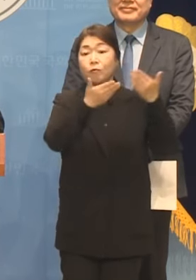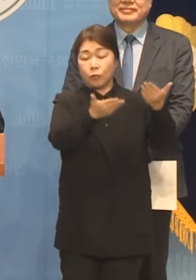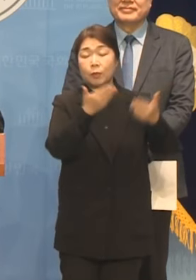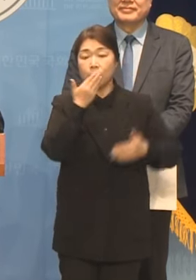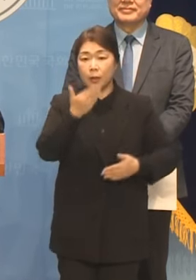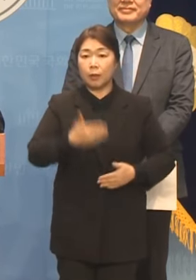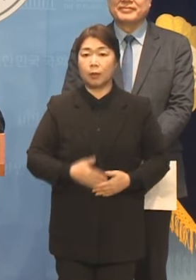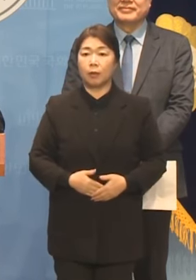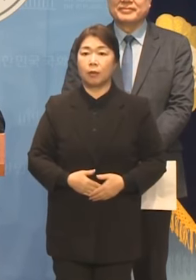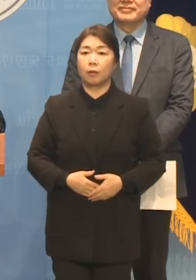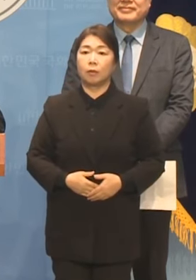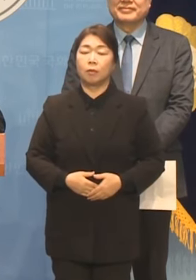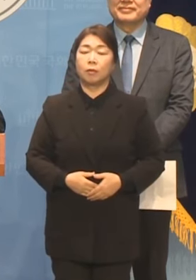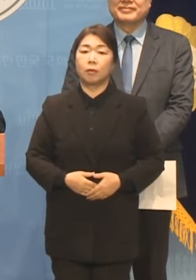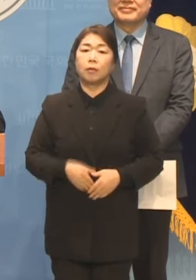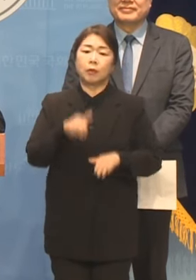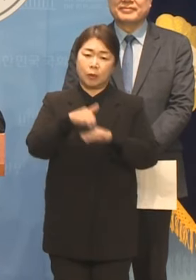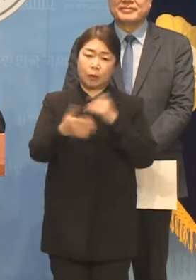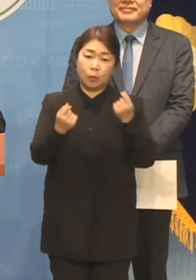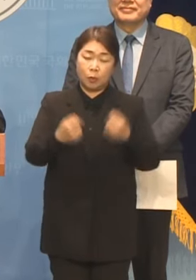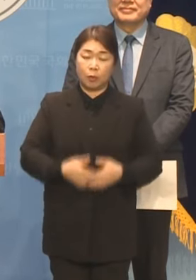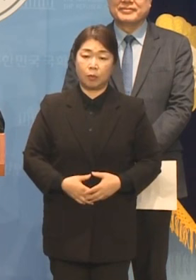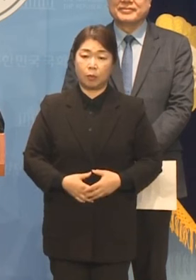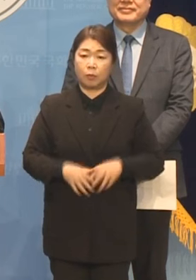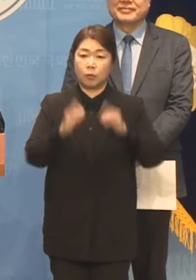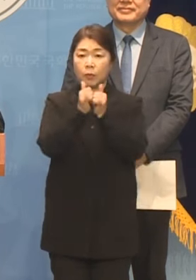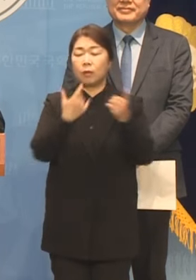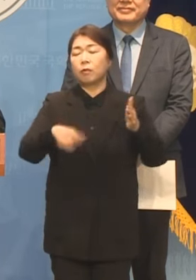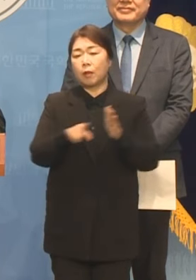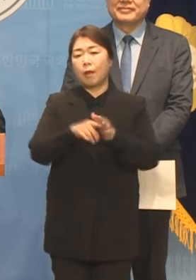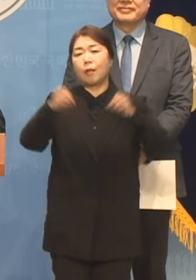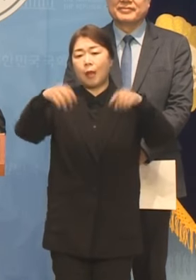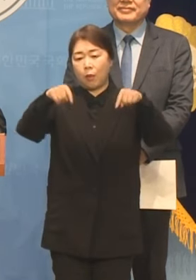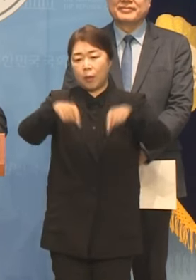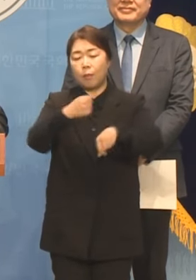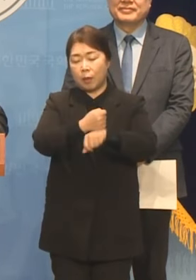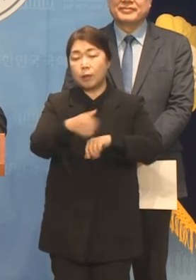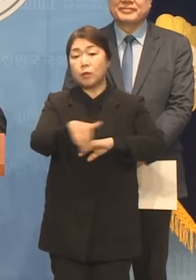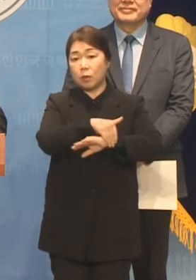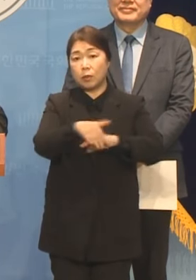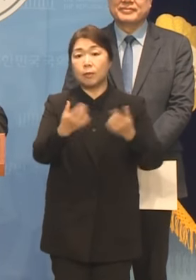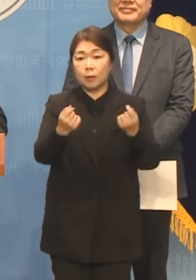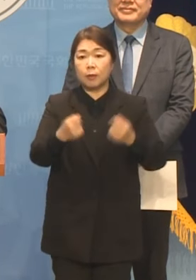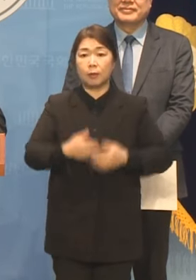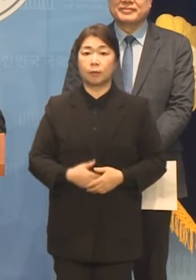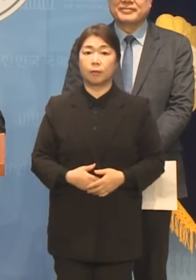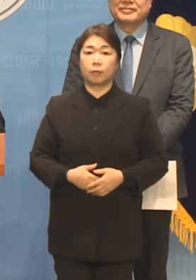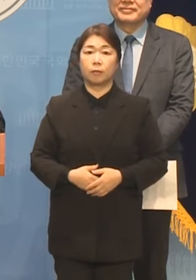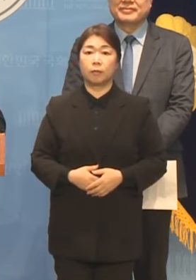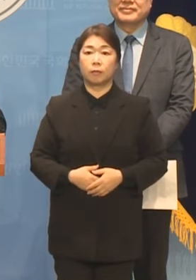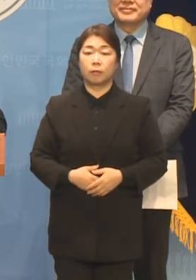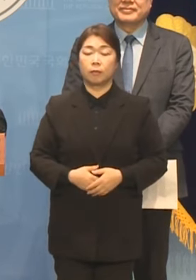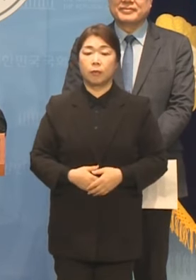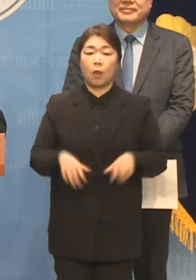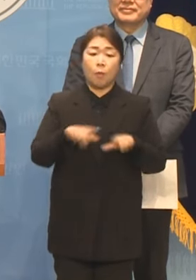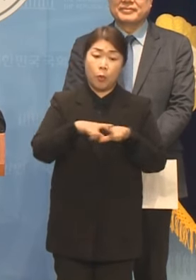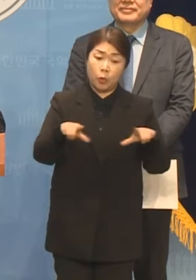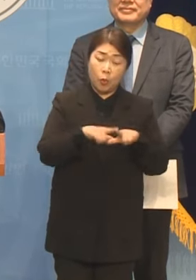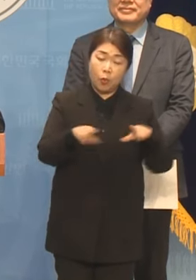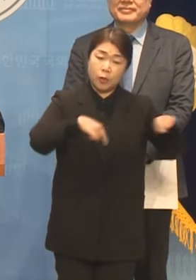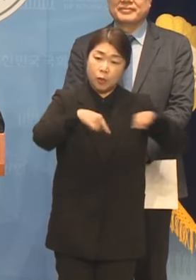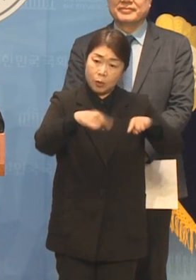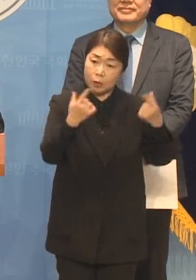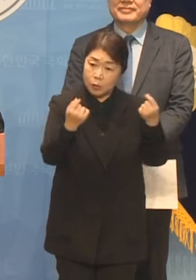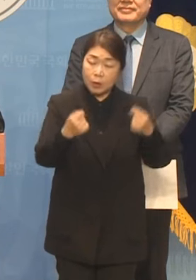칭찬하고 그리고 국민을 위해 대화하고 타협하는 그런 정치입니다 누구나 생각하는 아주 평범한